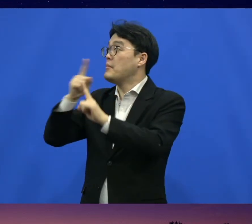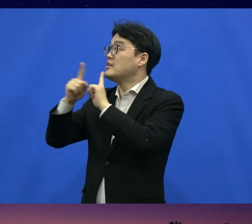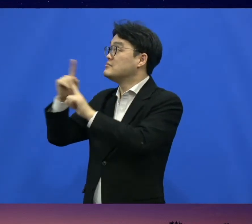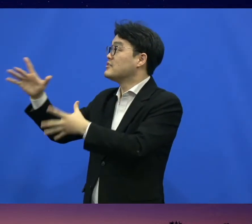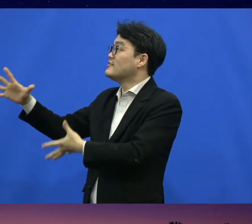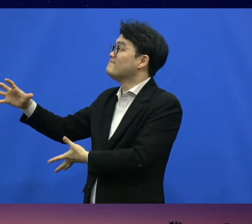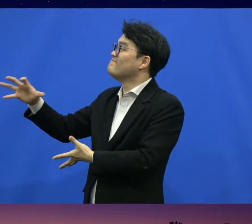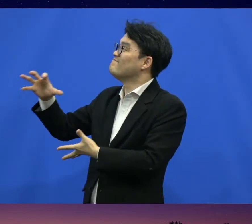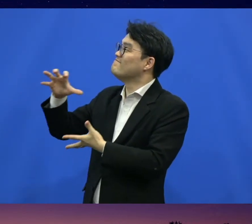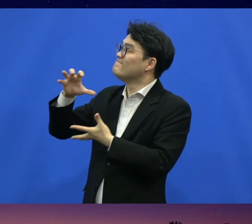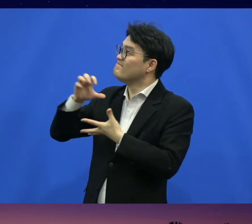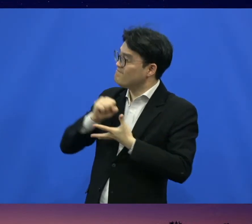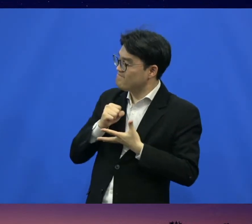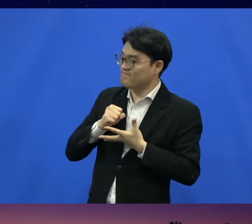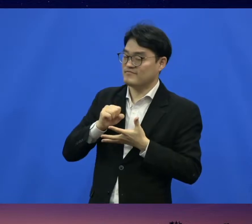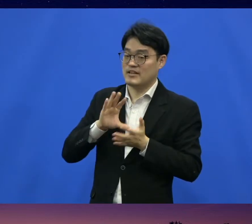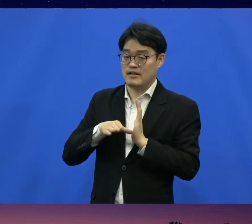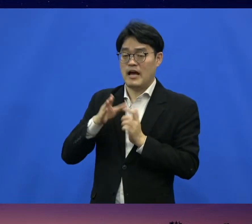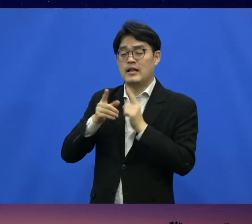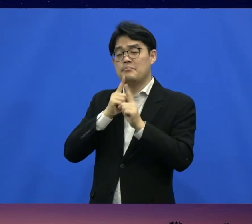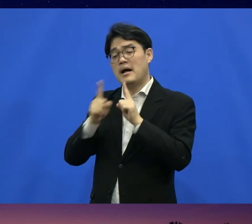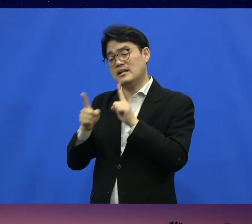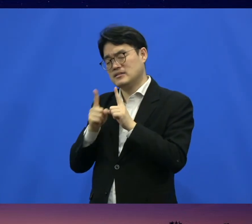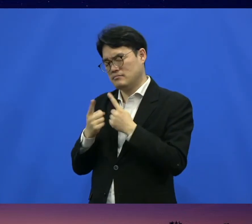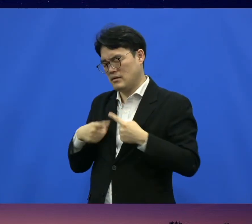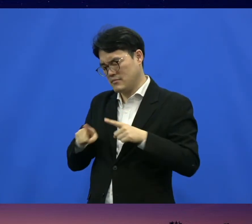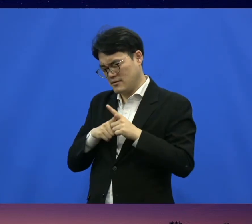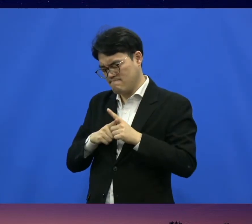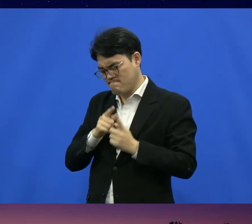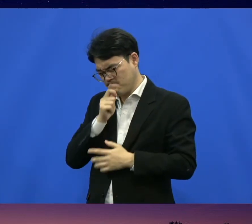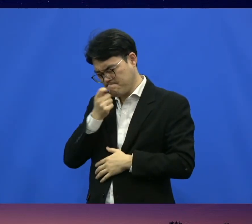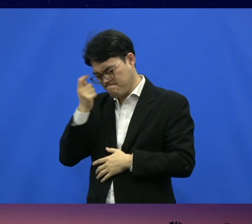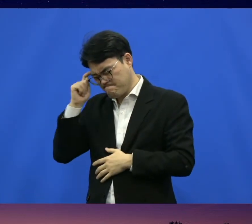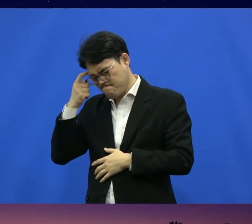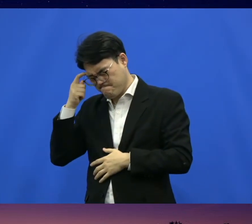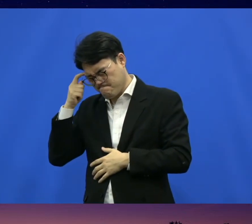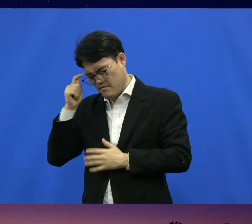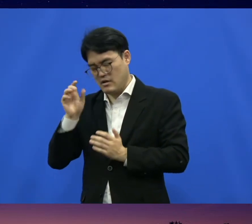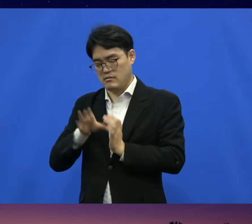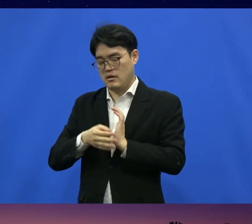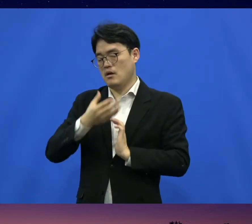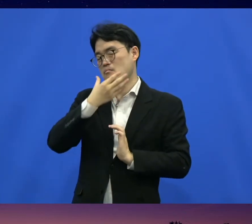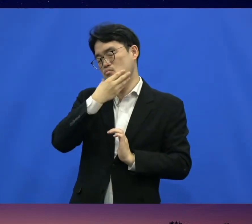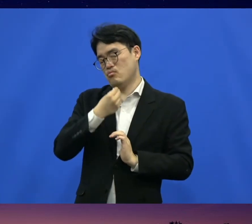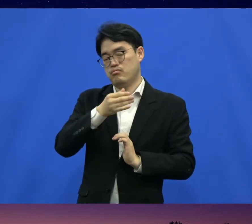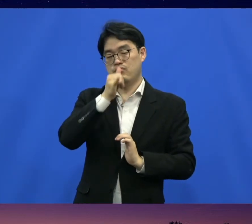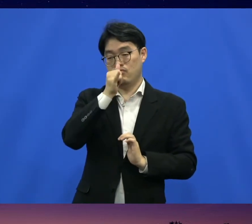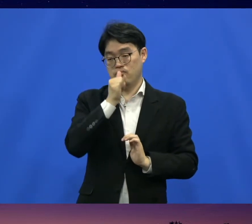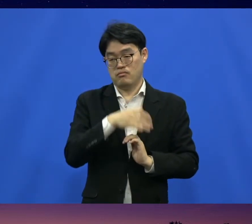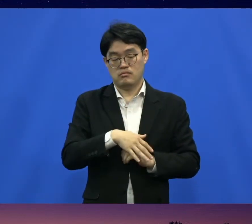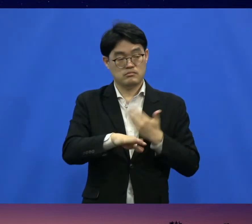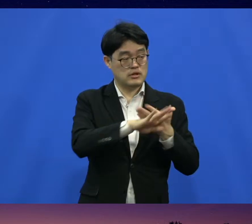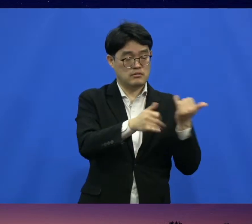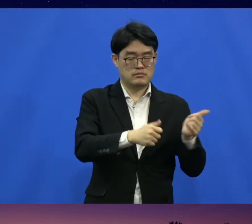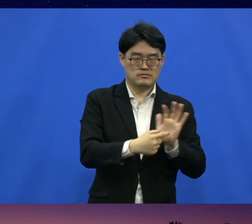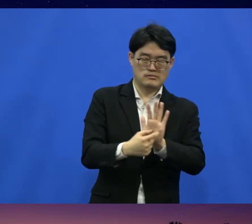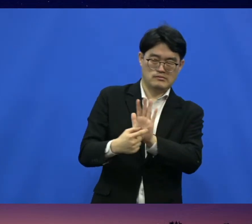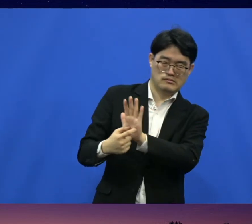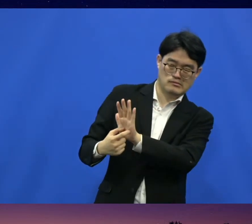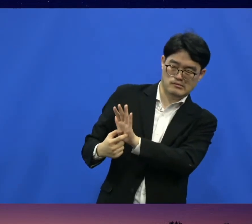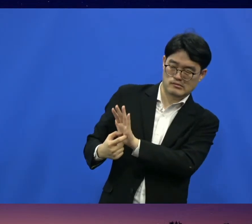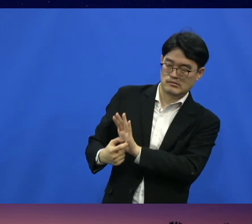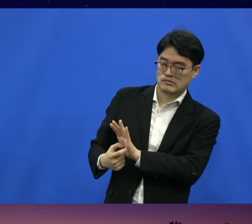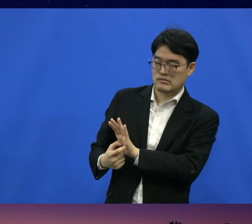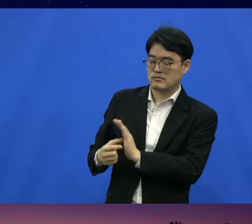그가 그것을 섬기고자 할 때 복이 임한 것이죠. 여러분, 남들이 거부하는 일을 내가 감당하는 것은 어리석은 일처럼